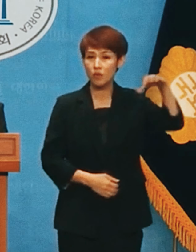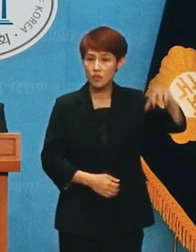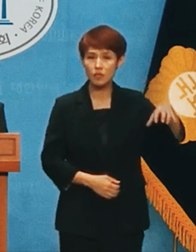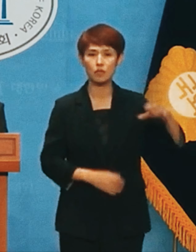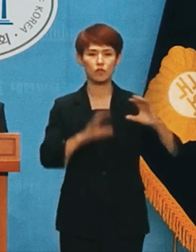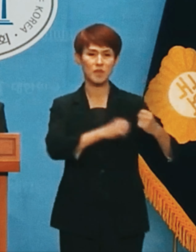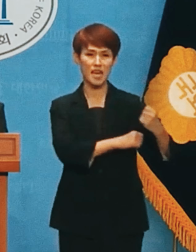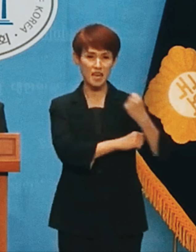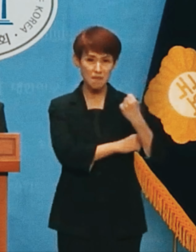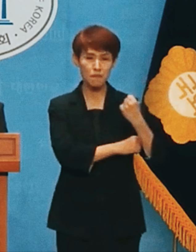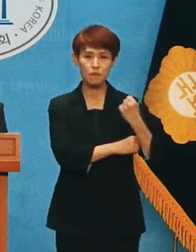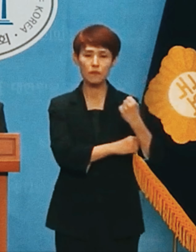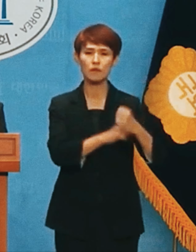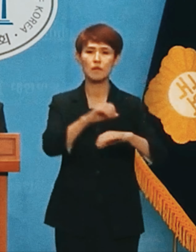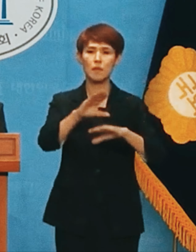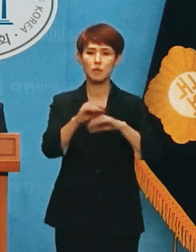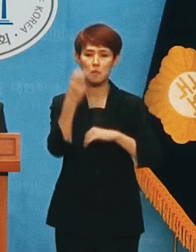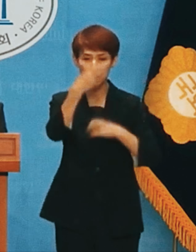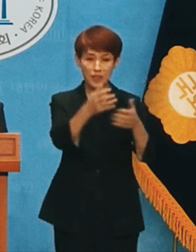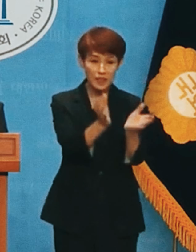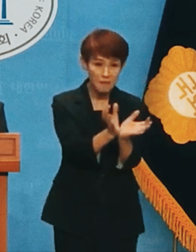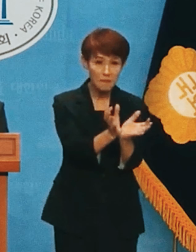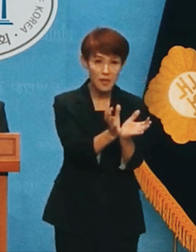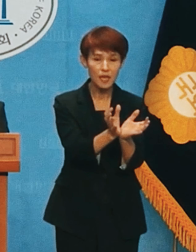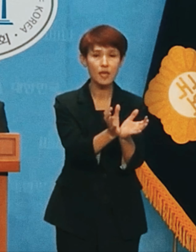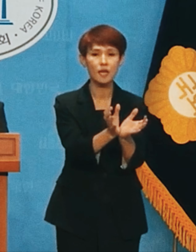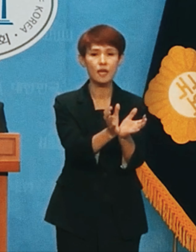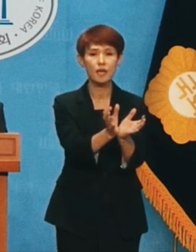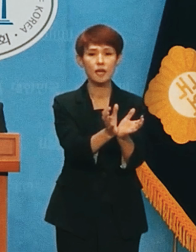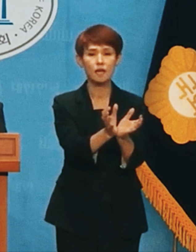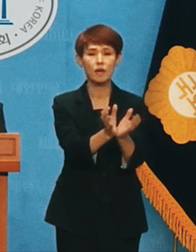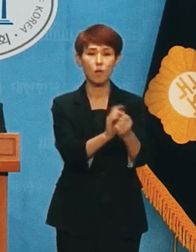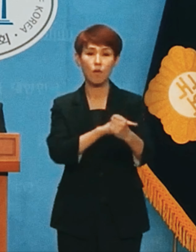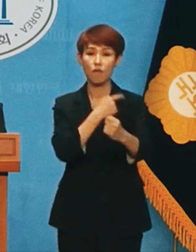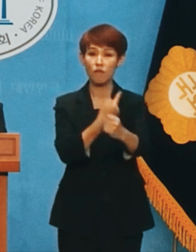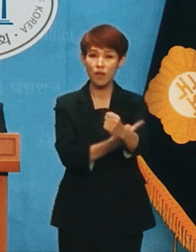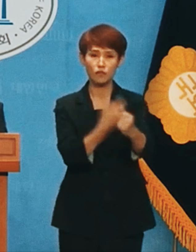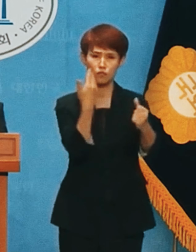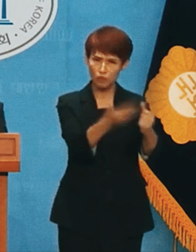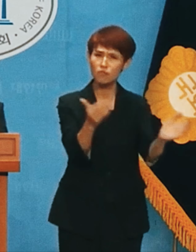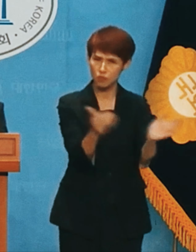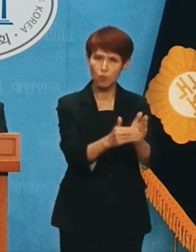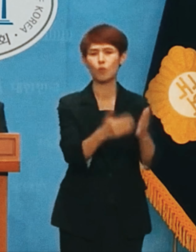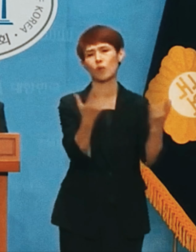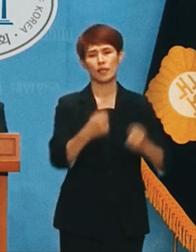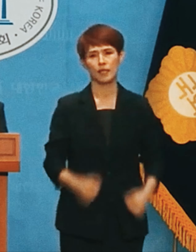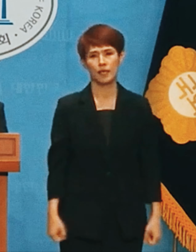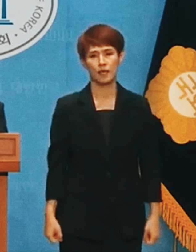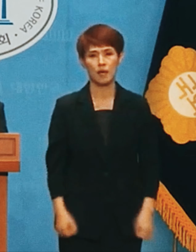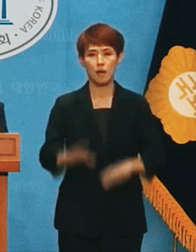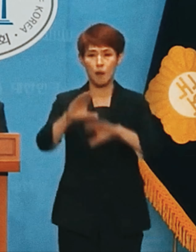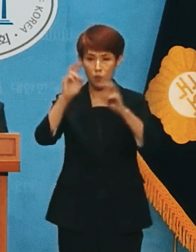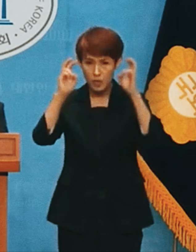임해 방송 모니터링 팀에 권까지 준것과 없습니다